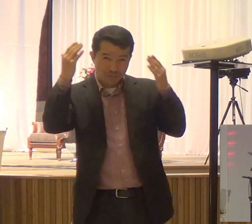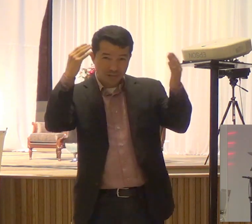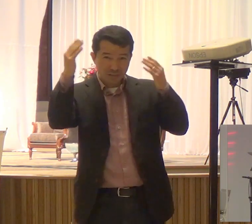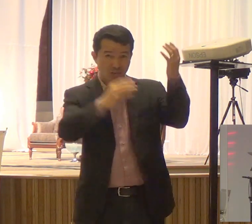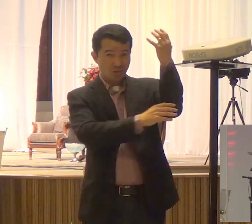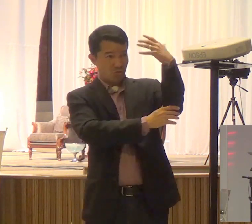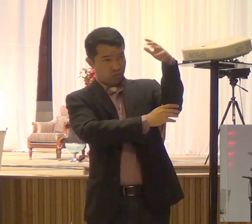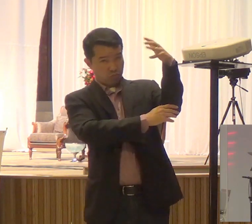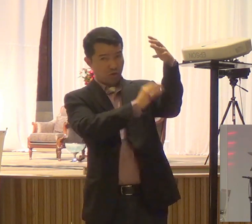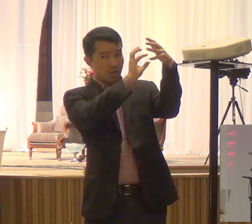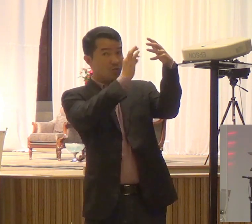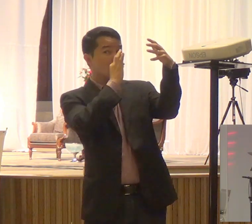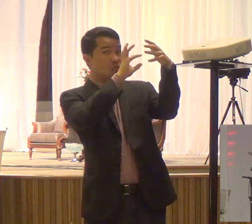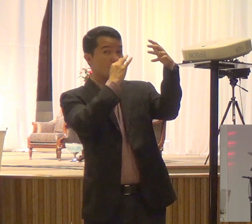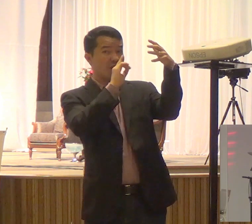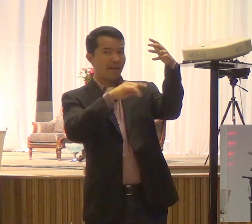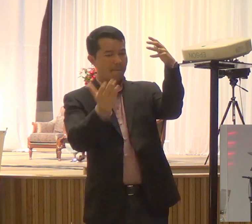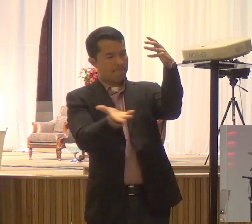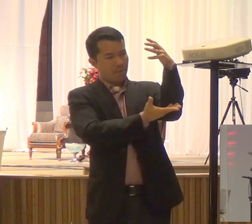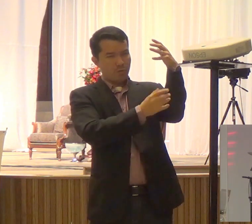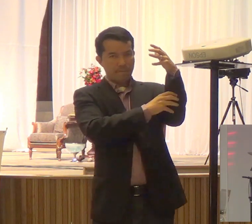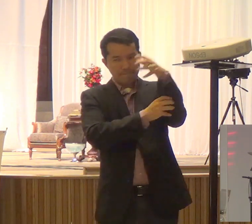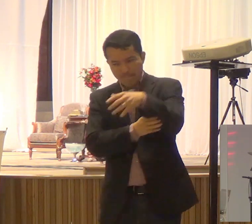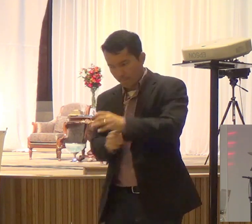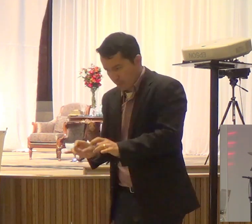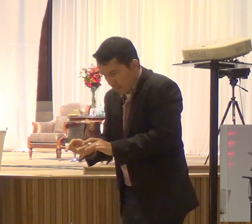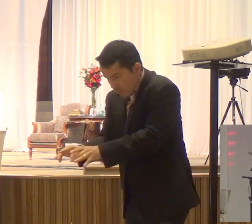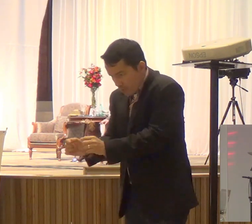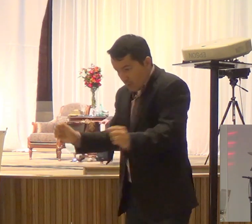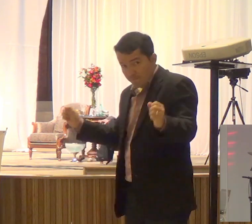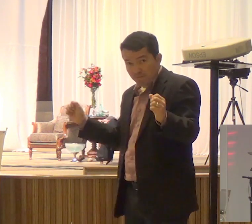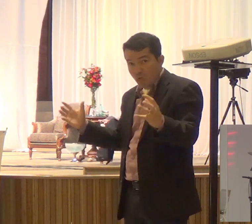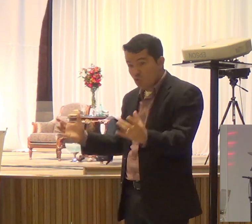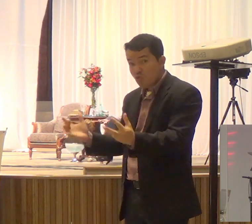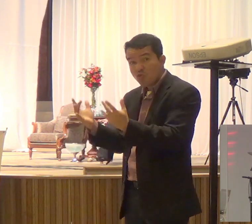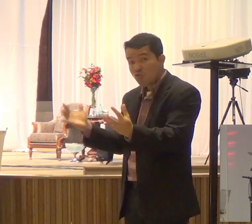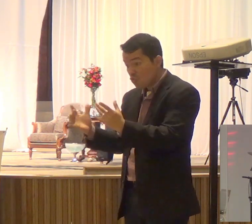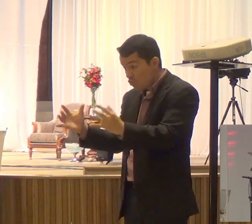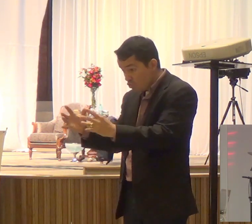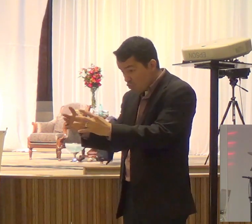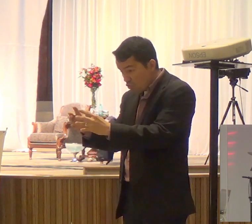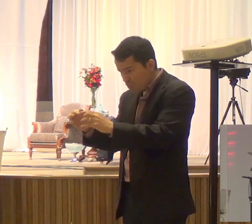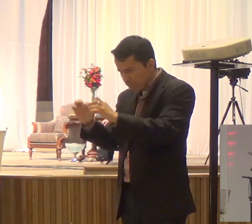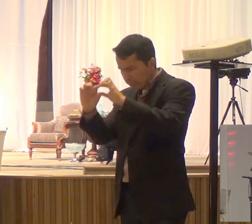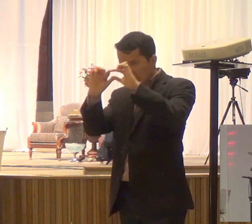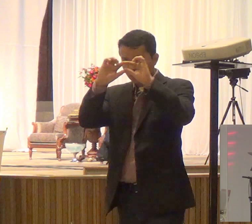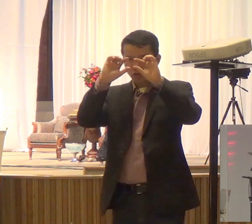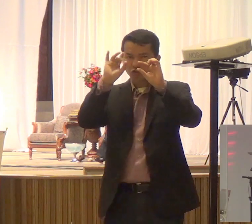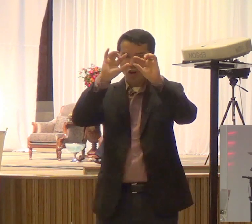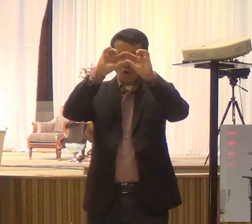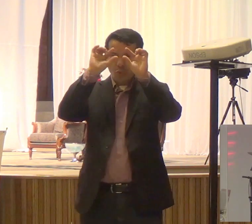de cá do graveto e o meio do graveto, o meio do ramo. O fogo que